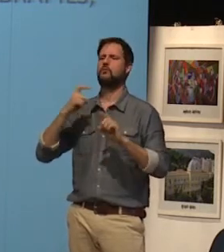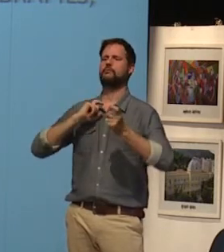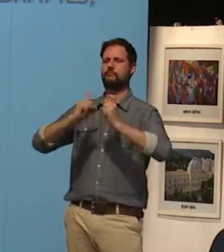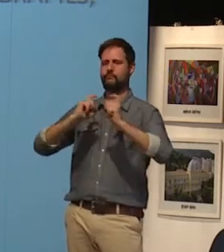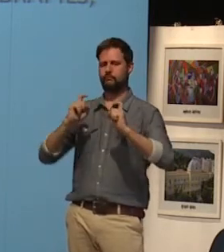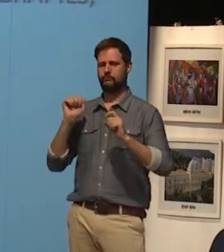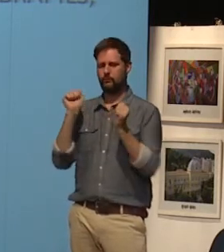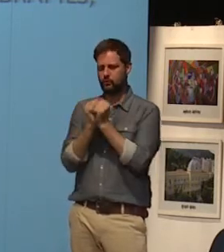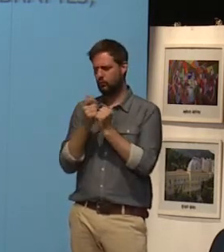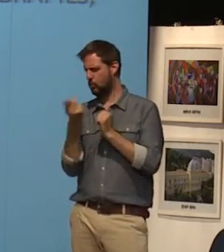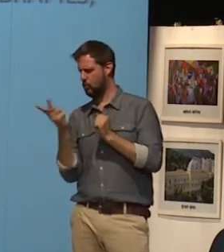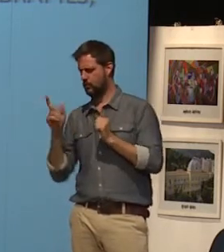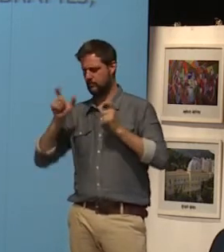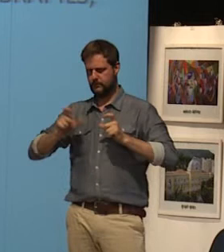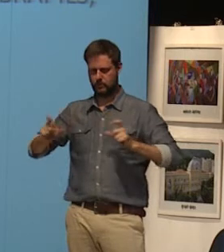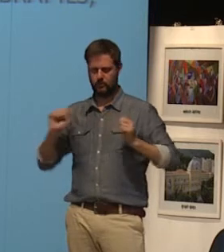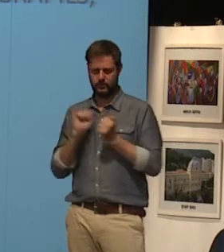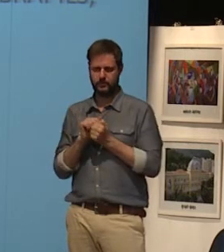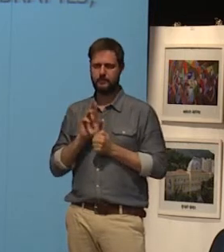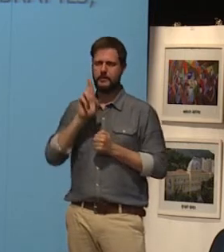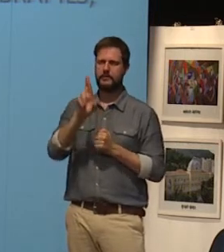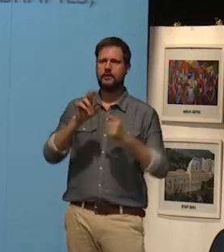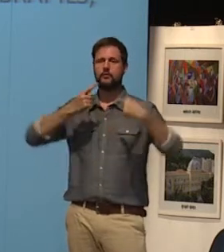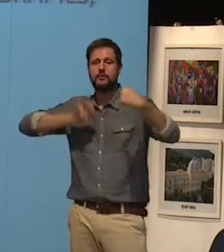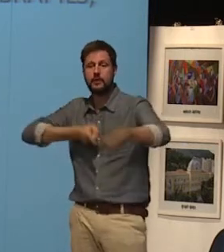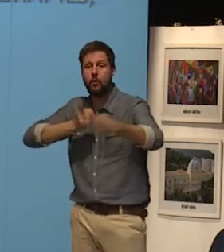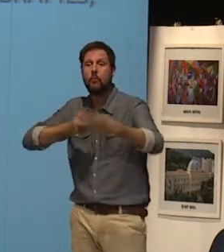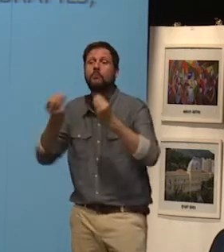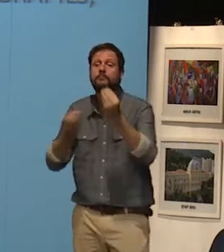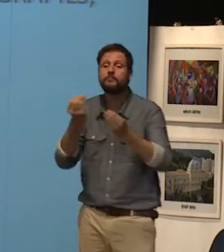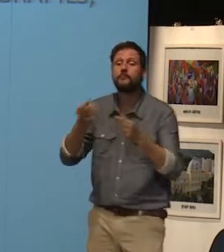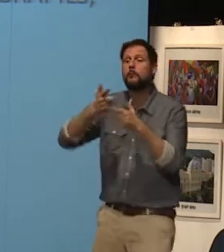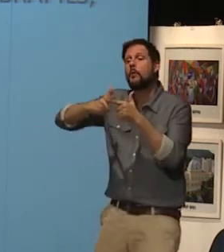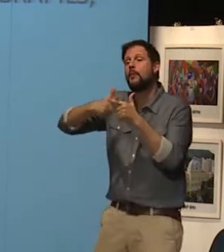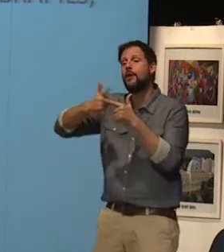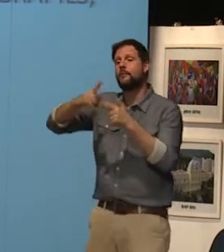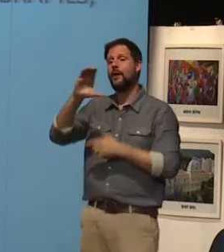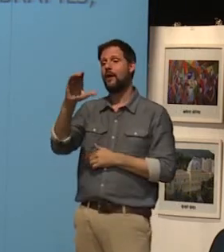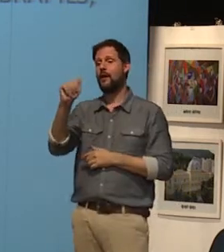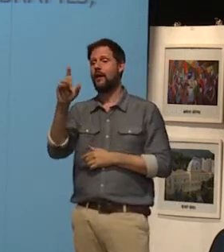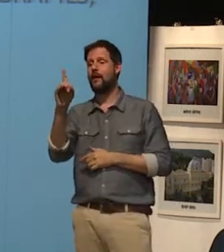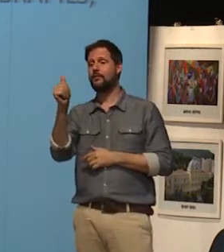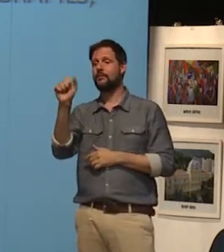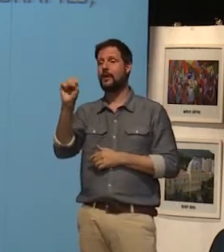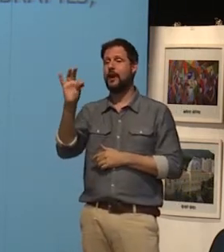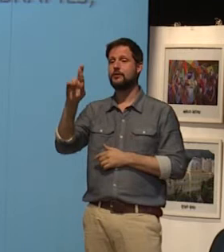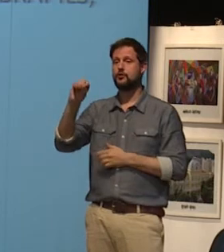em meados de maio. Tivemos uma discussão com o INEP, com pessoas responsáveis do local.